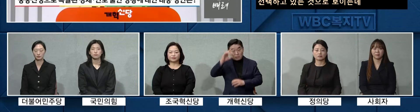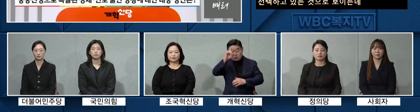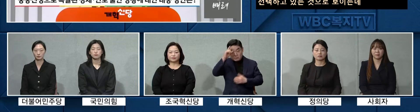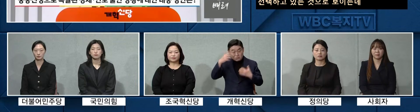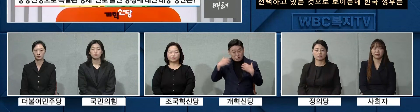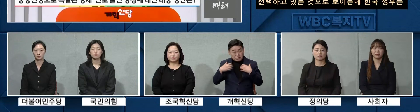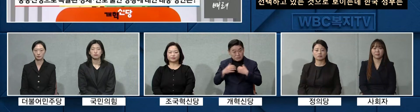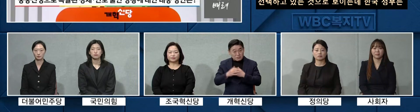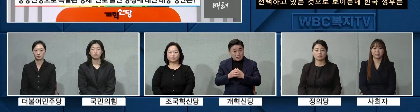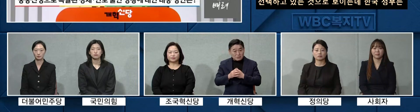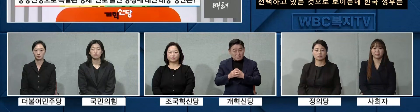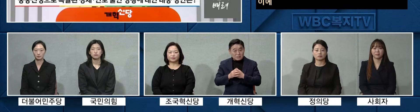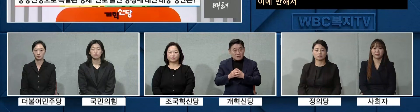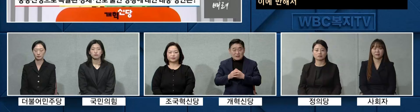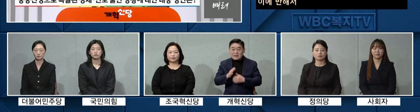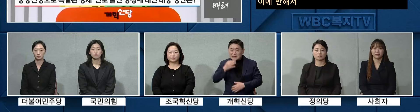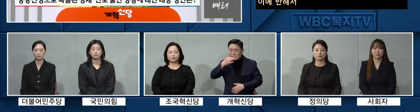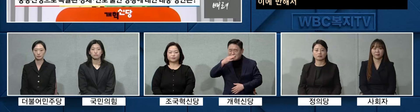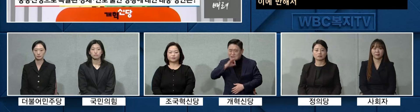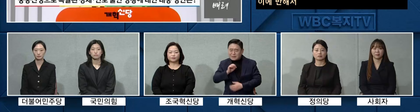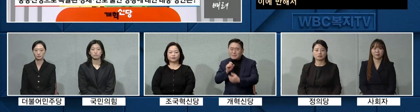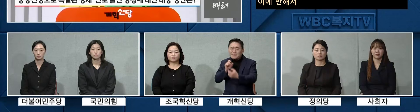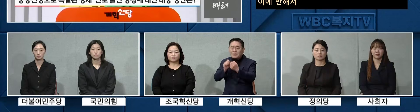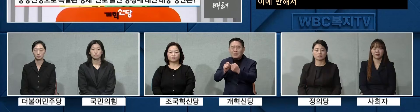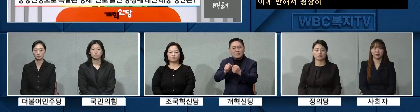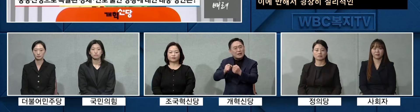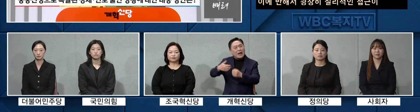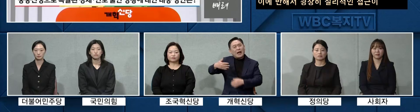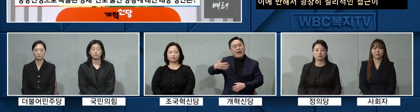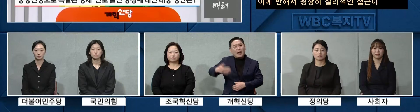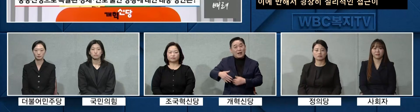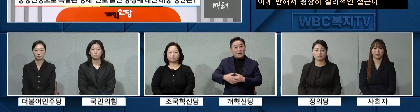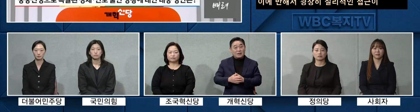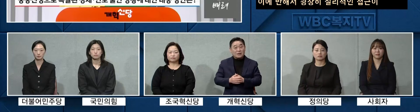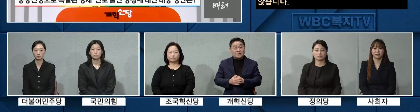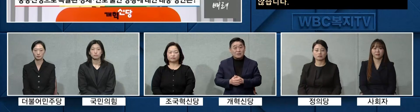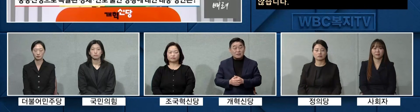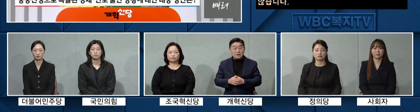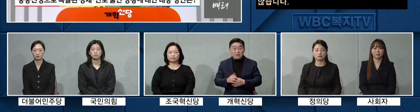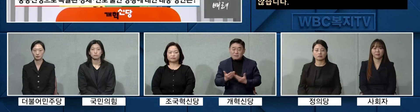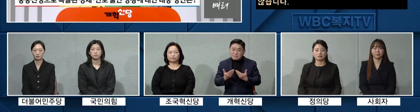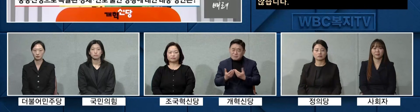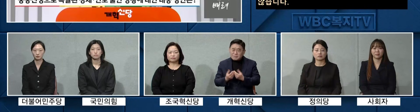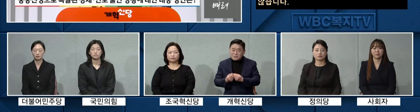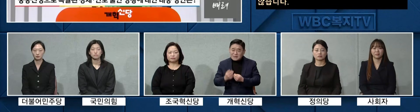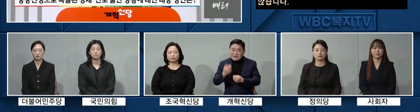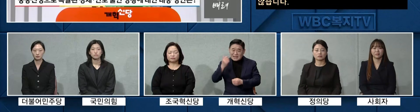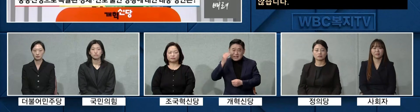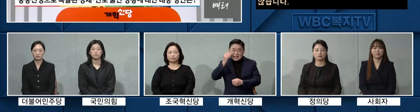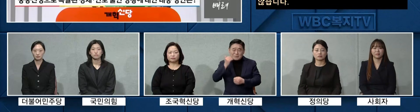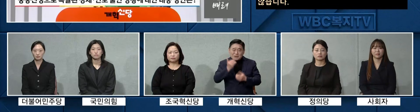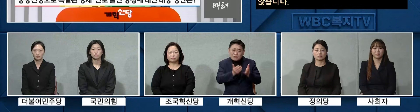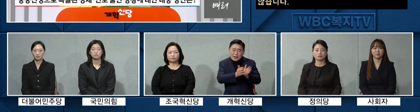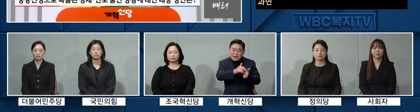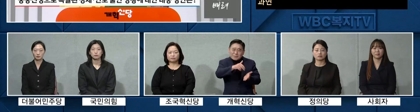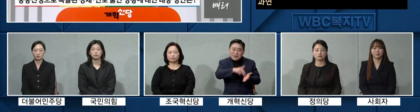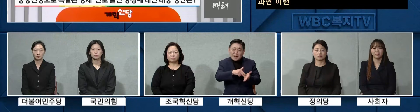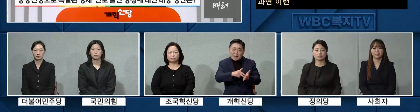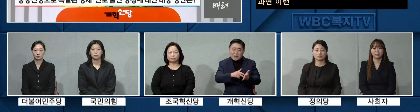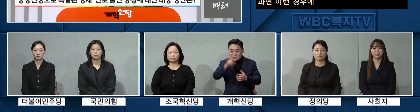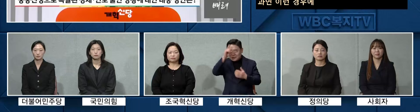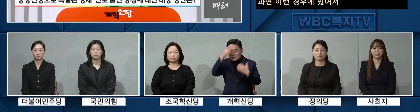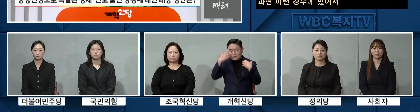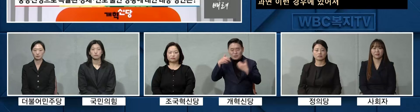이에 반해서 굉장히 실리적인 접근이 보이지 않습니다. 과연 이런 경우에 있어서 민주당의 입장, 그다음에 정부